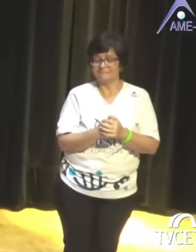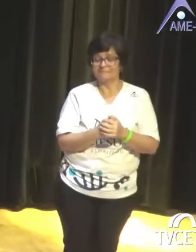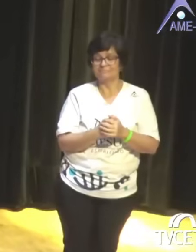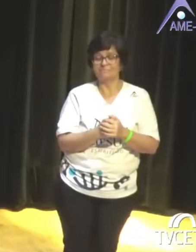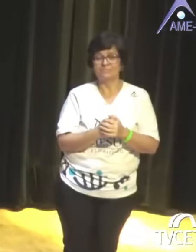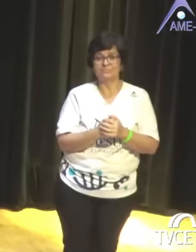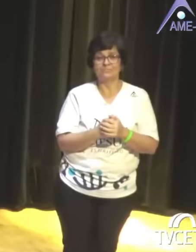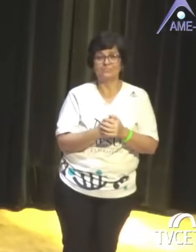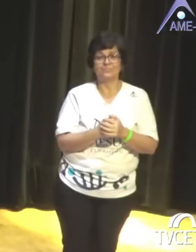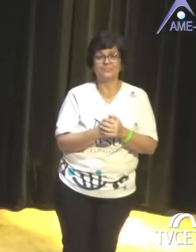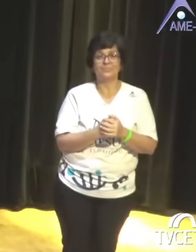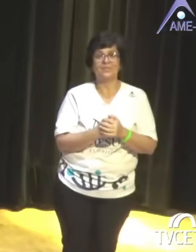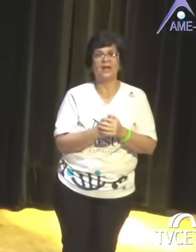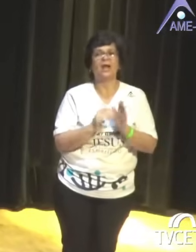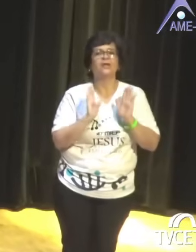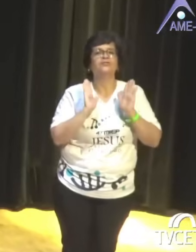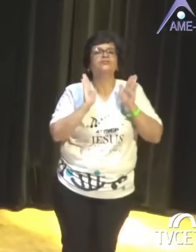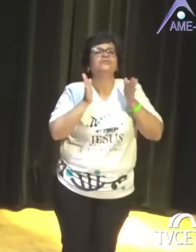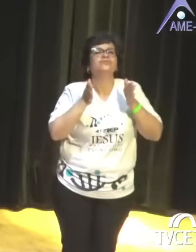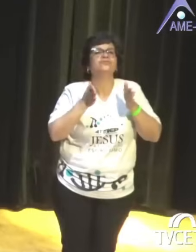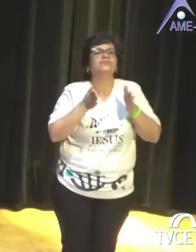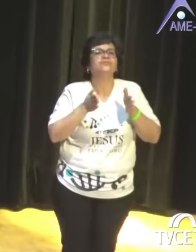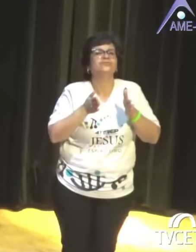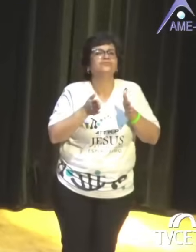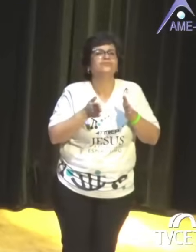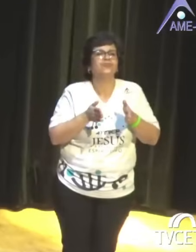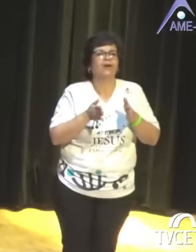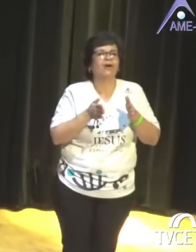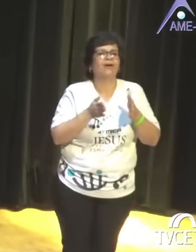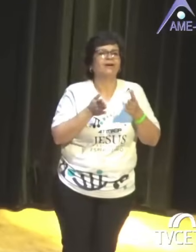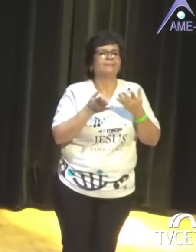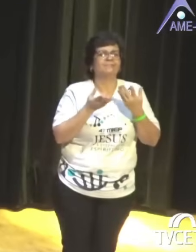Curioso é que eu já não faço mais